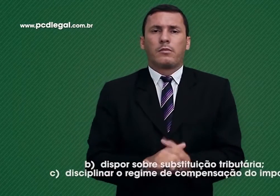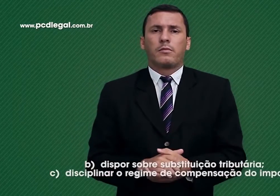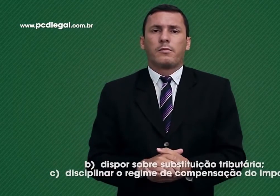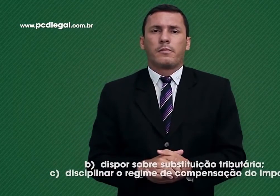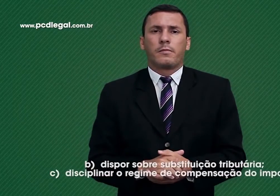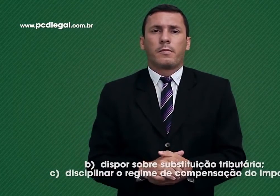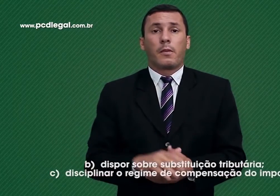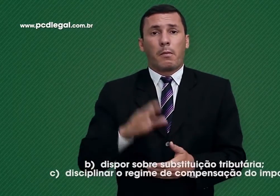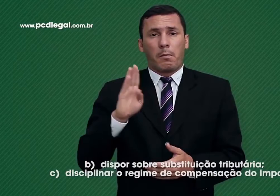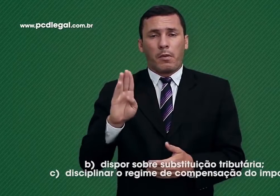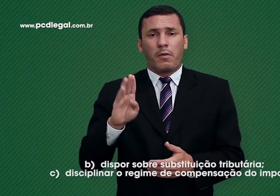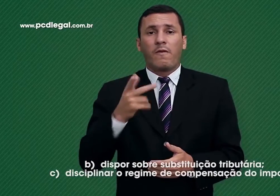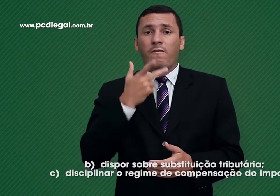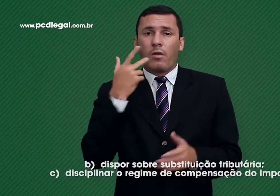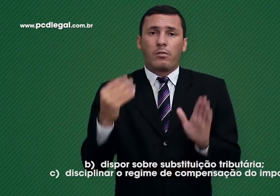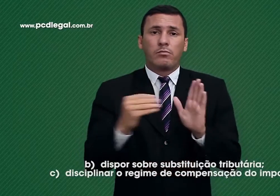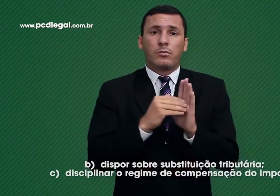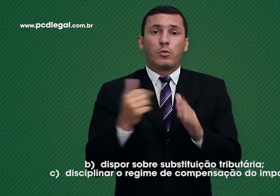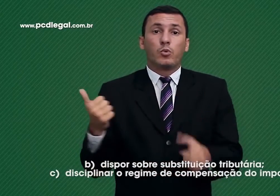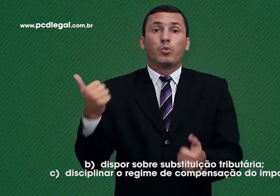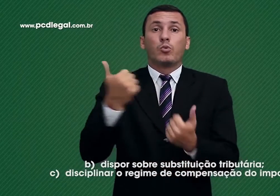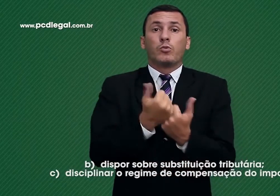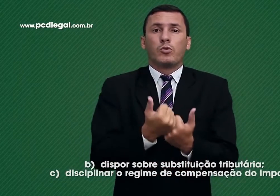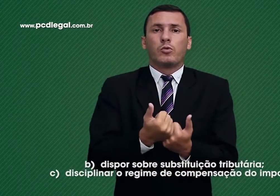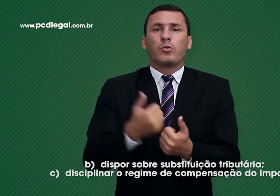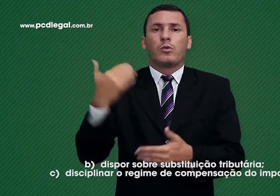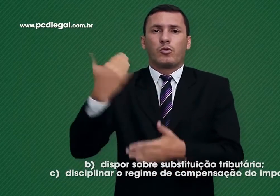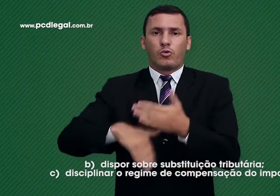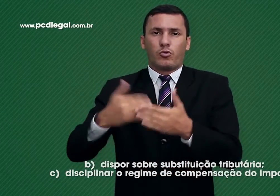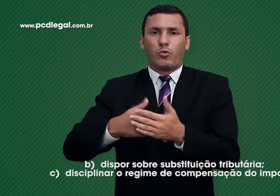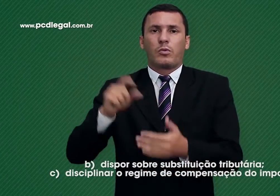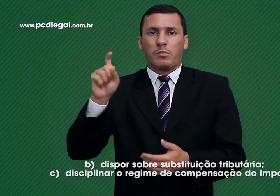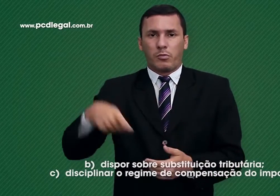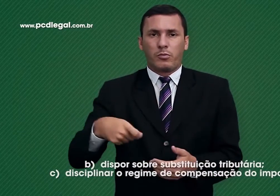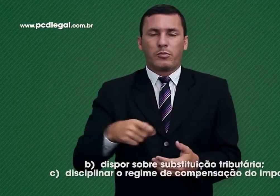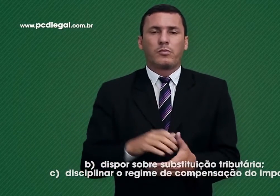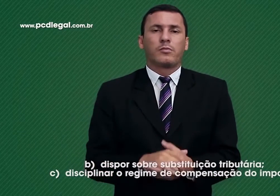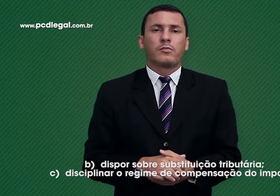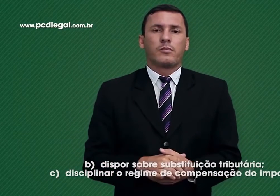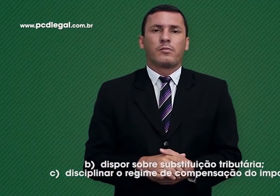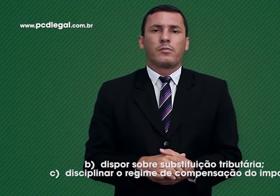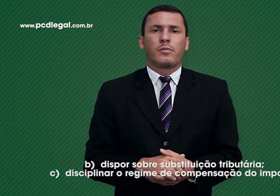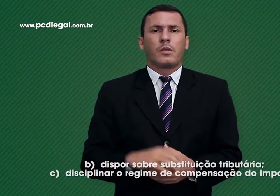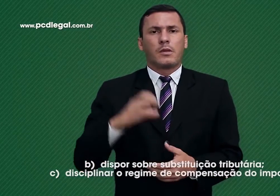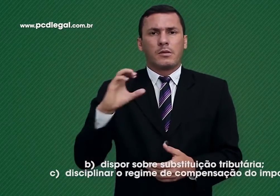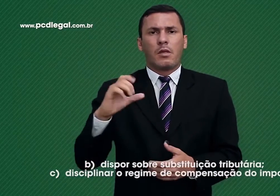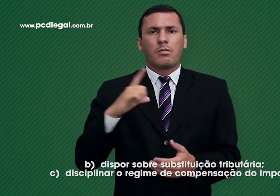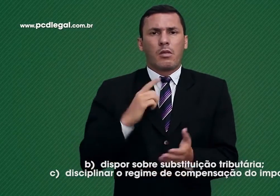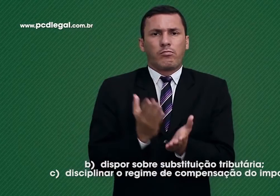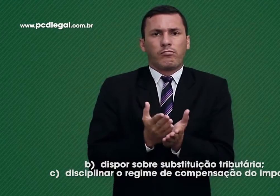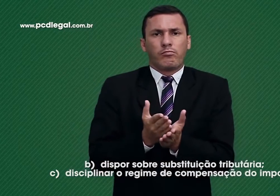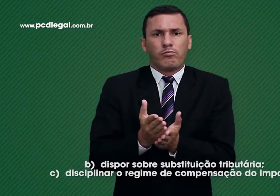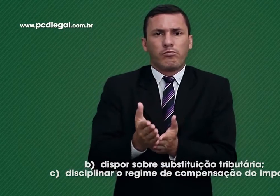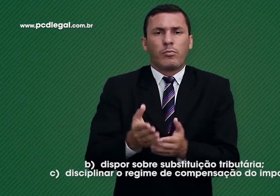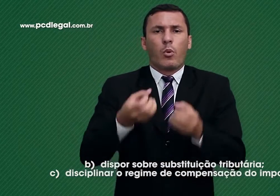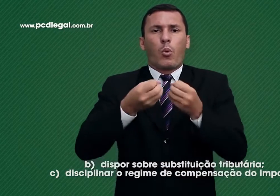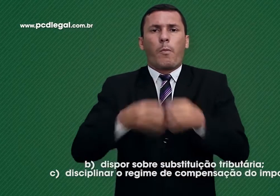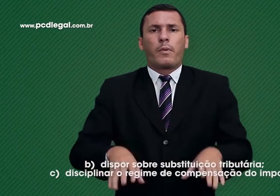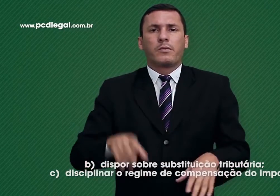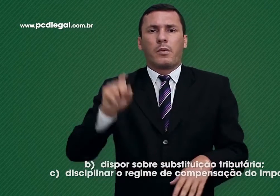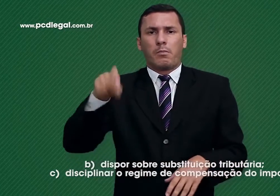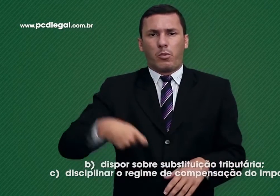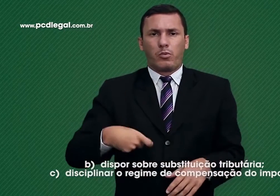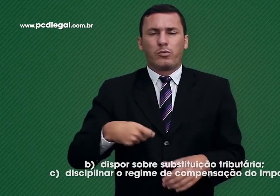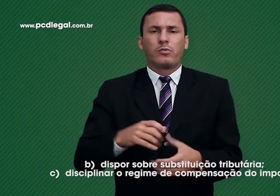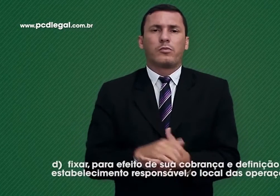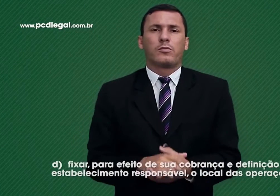contribuintes. B. Dispor sobre substituição tributária. C. Disciplinar o regime de